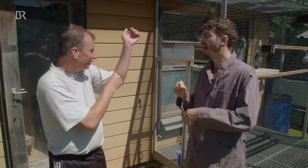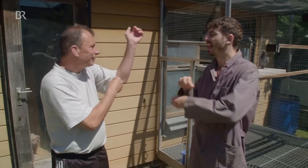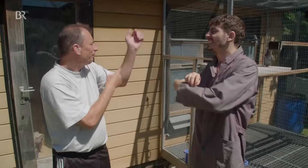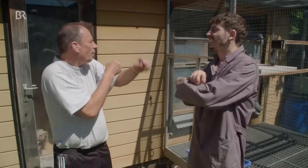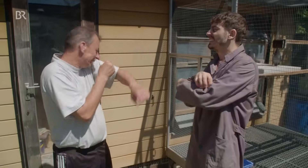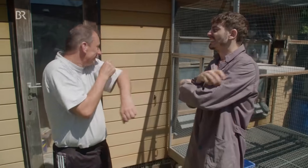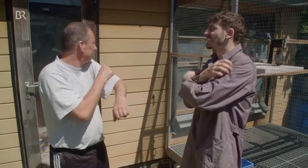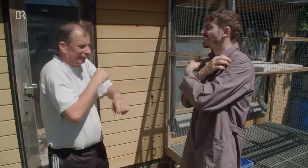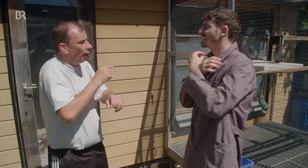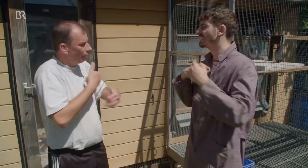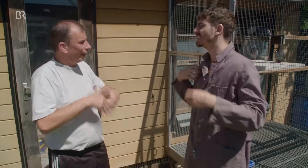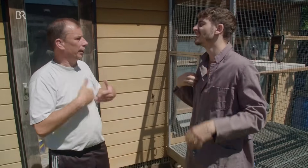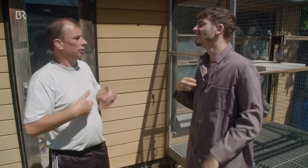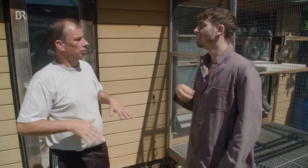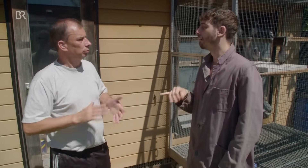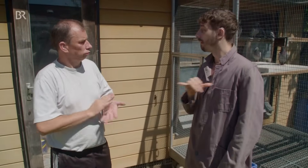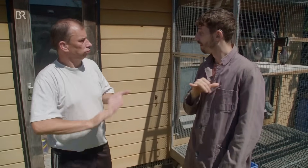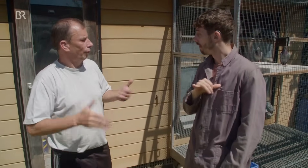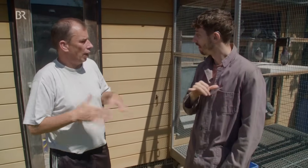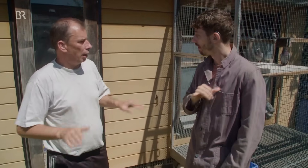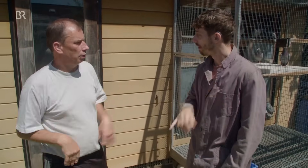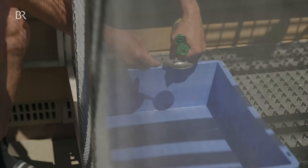Federn sind. Und so werden die weggespült. Interessant.